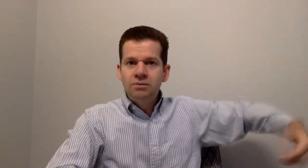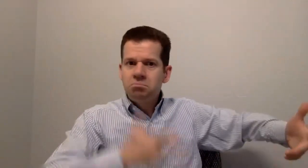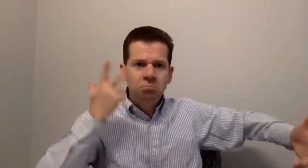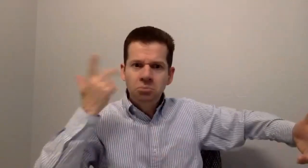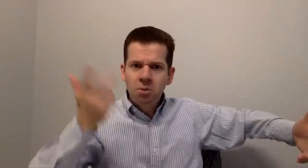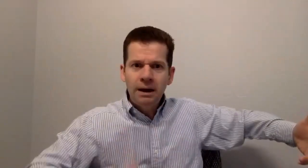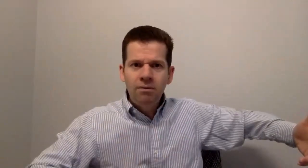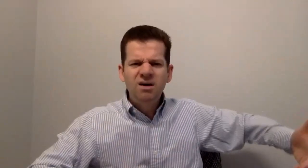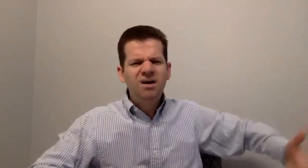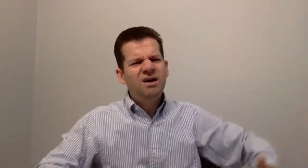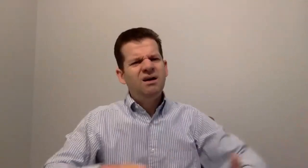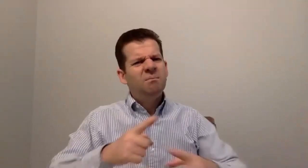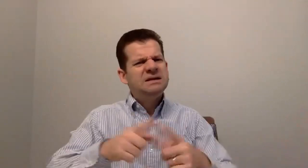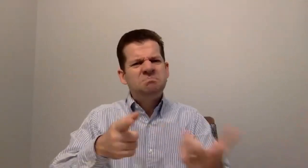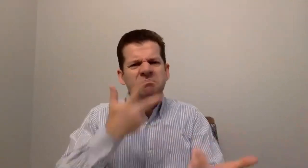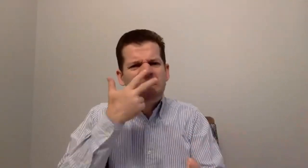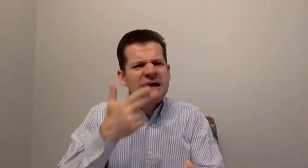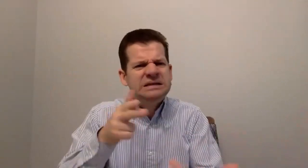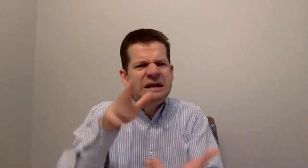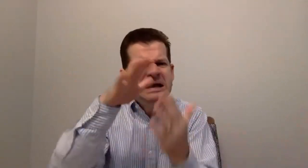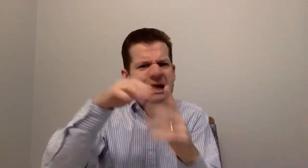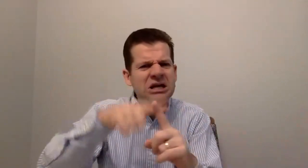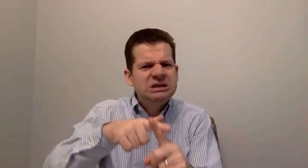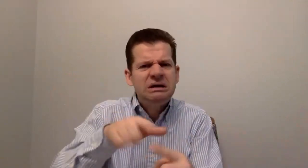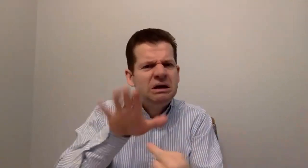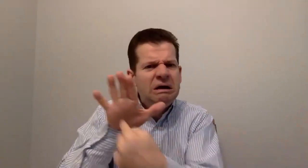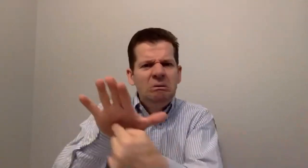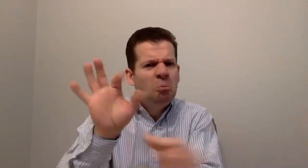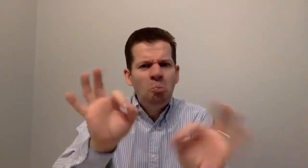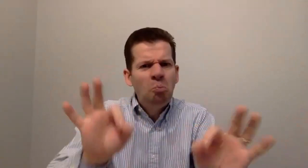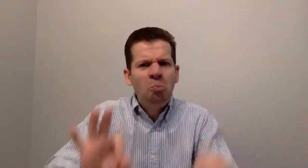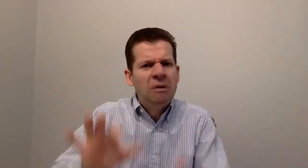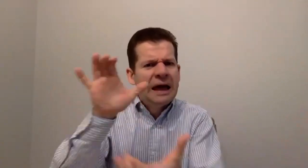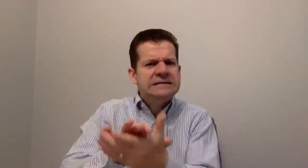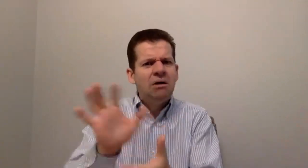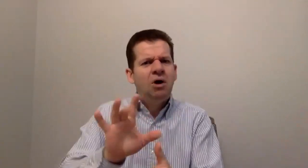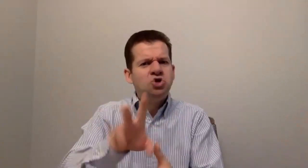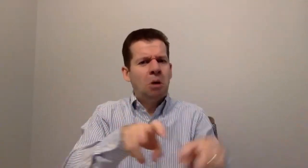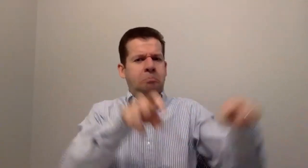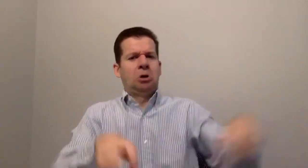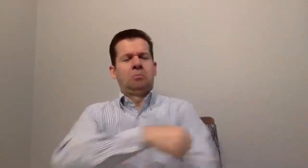Certo? Normal. Mas parece ir na igreja, casal, só.